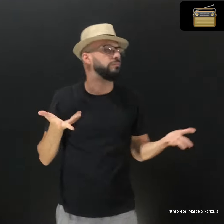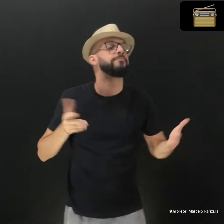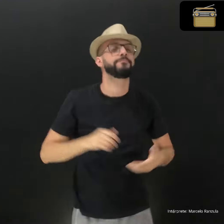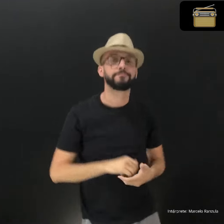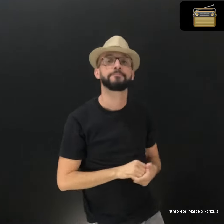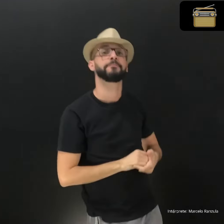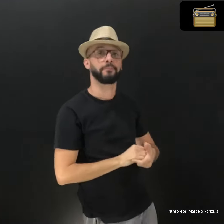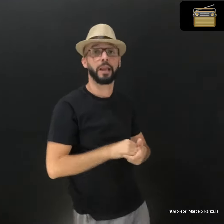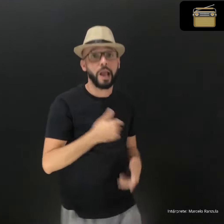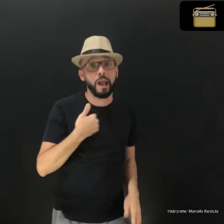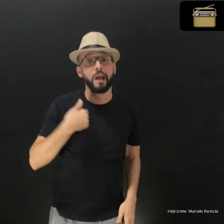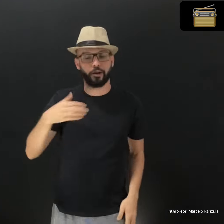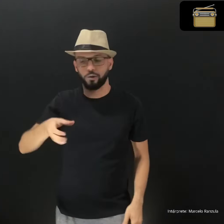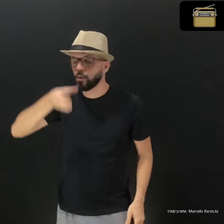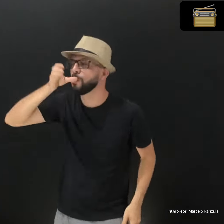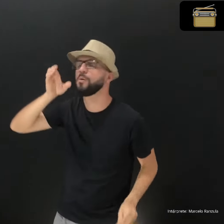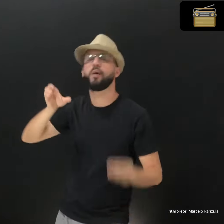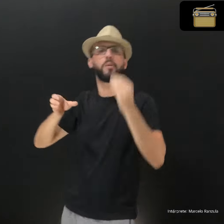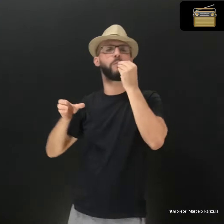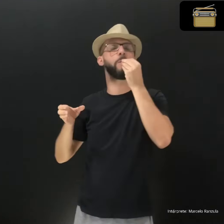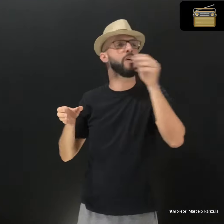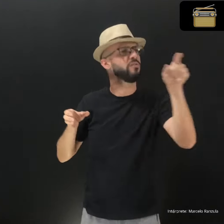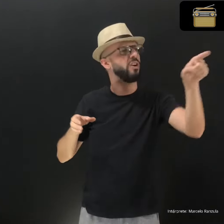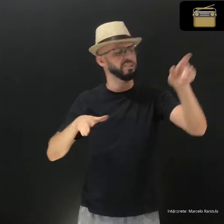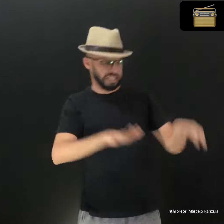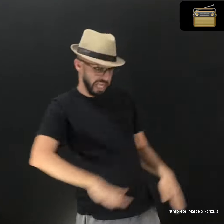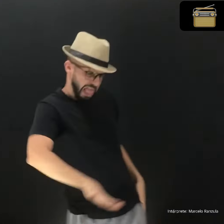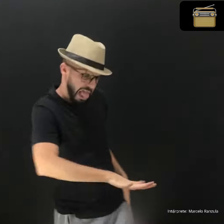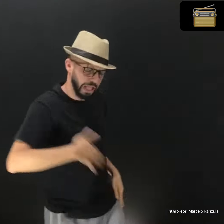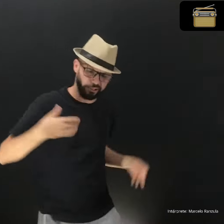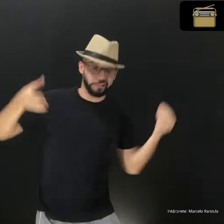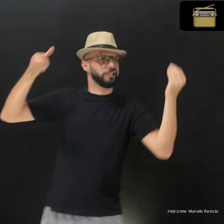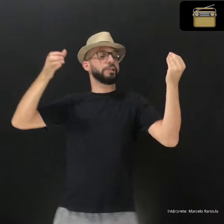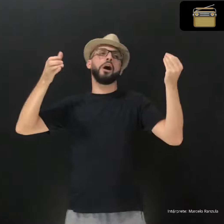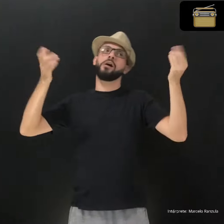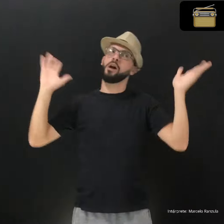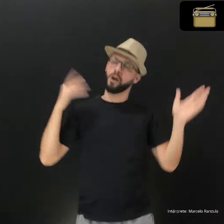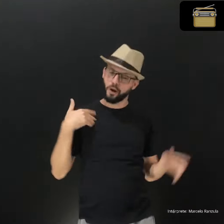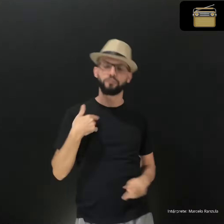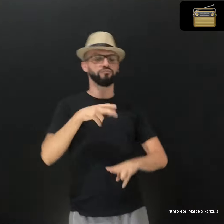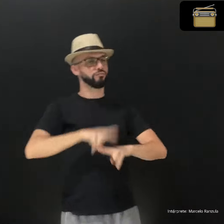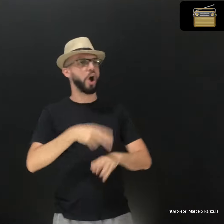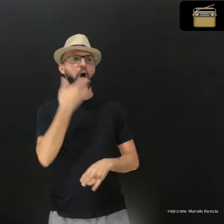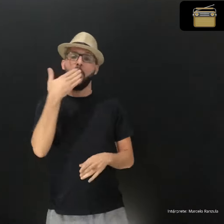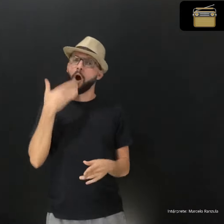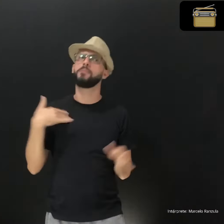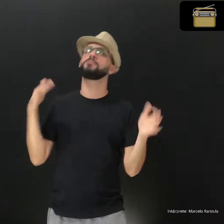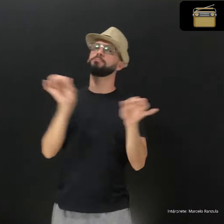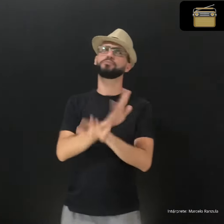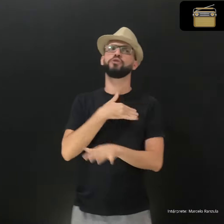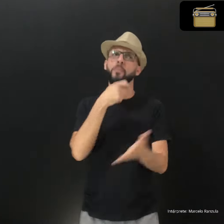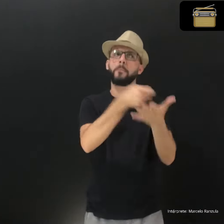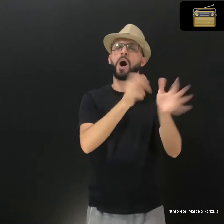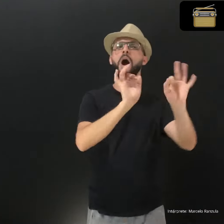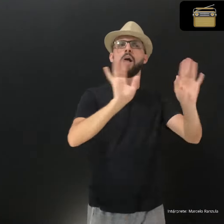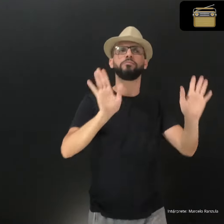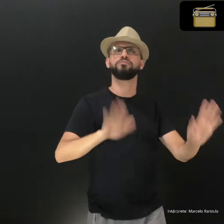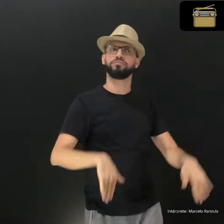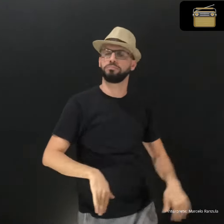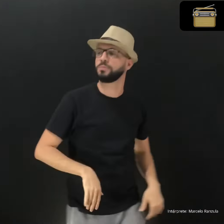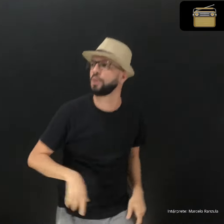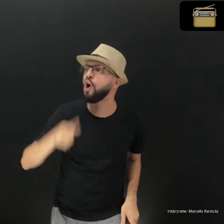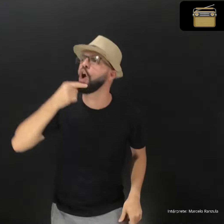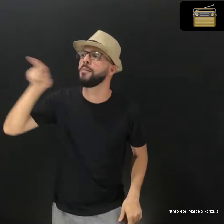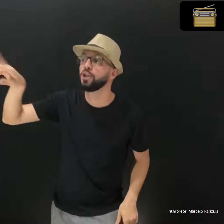futebol Se você ficar limpando a mesa, não me levanto e nem pago a despesa Vá